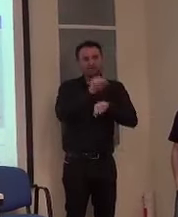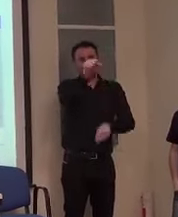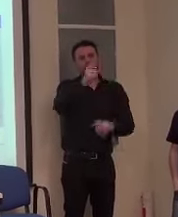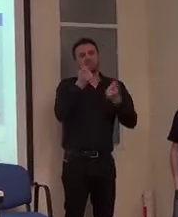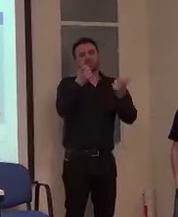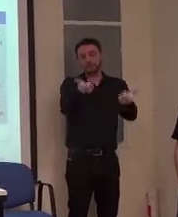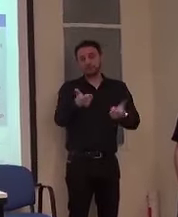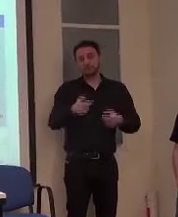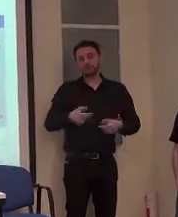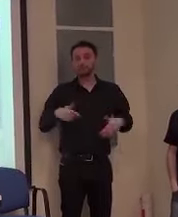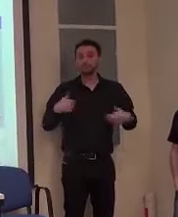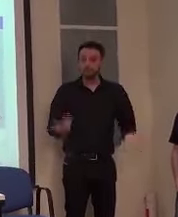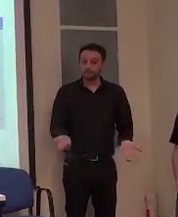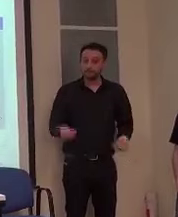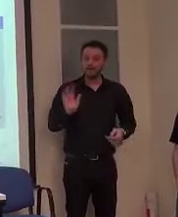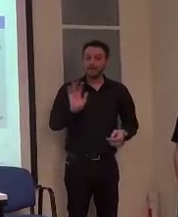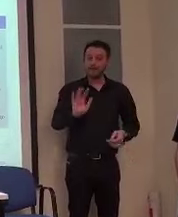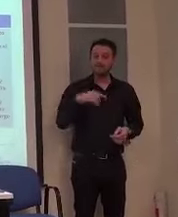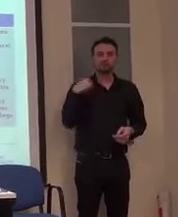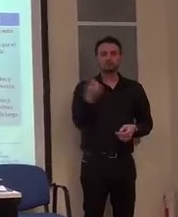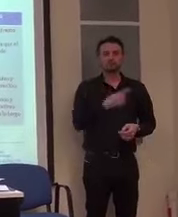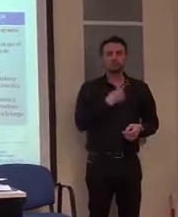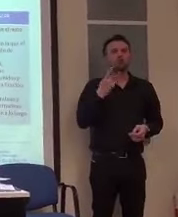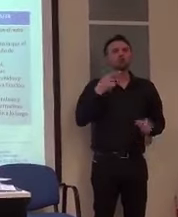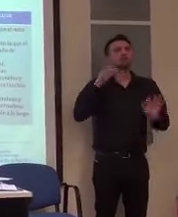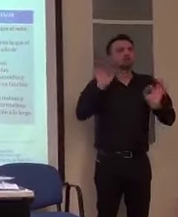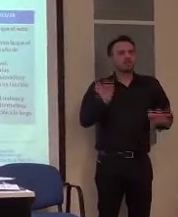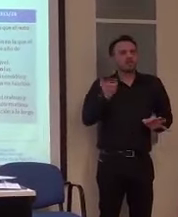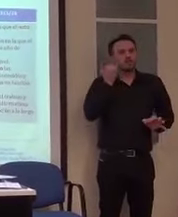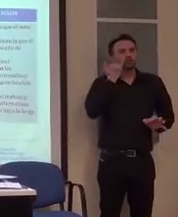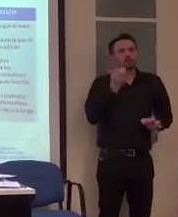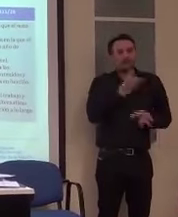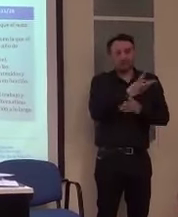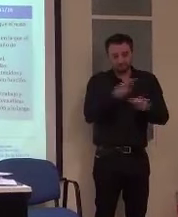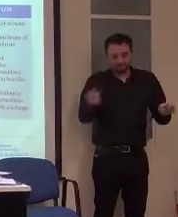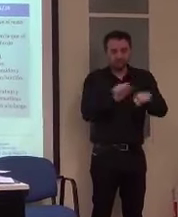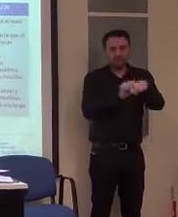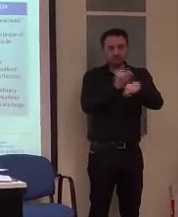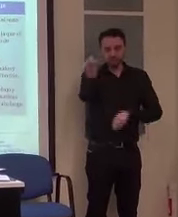de este modo aseguramos la terminalidad nivel